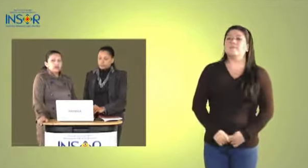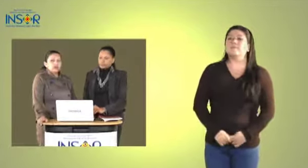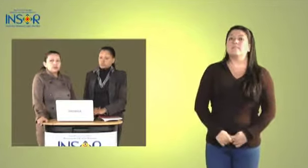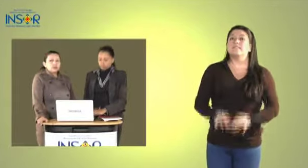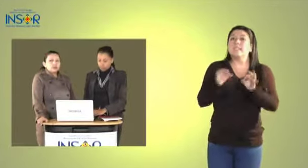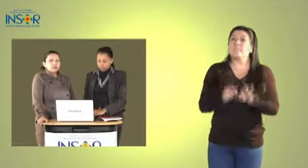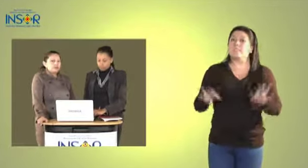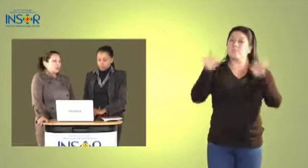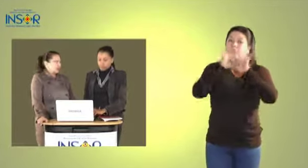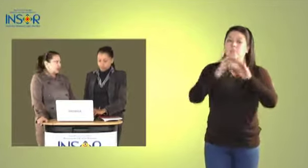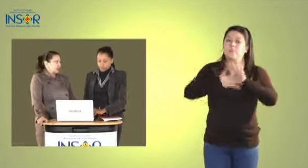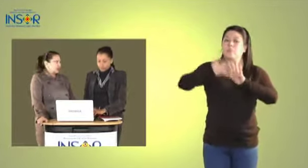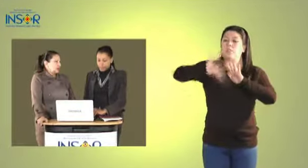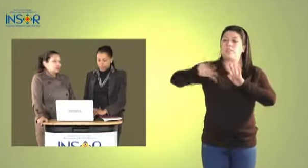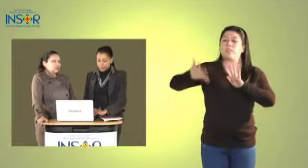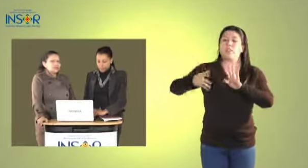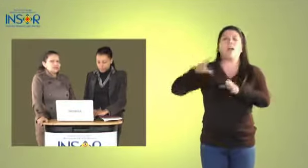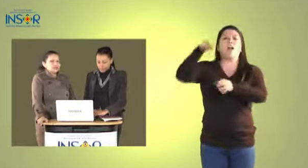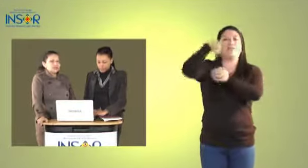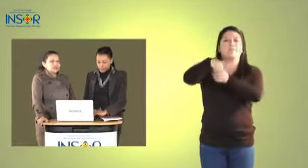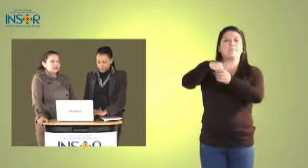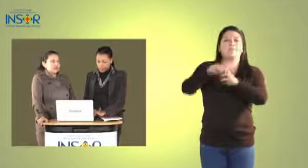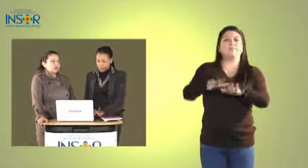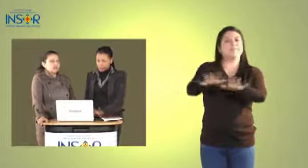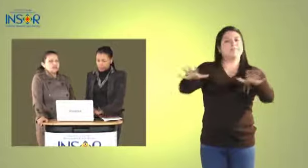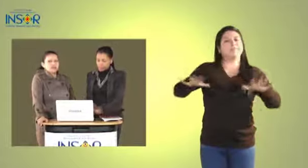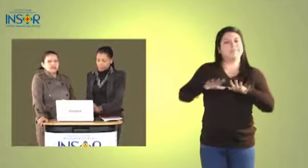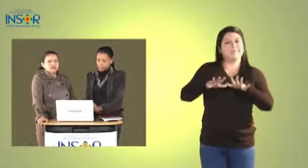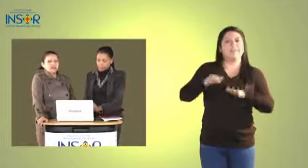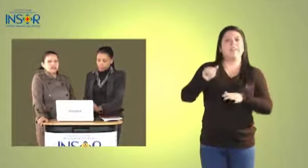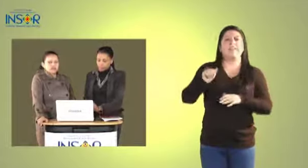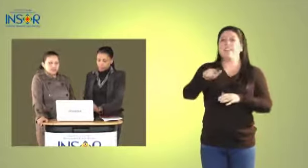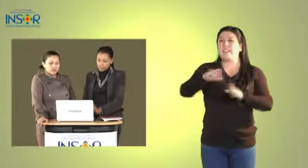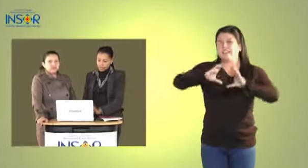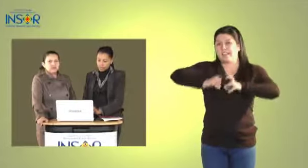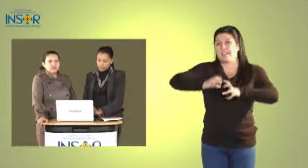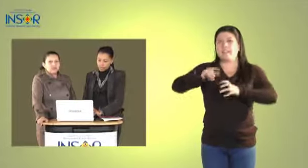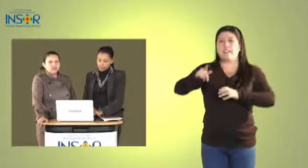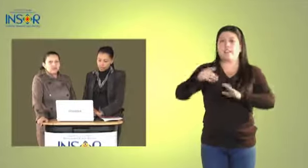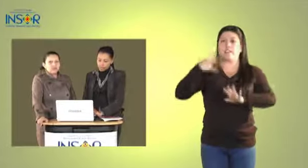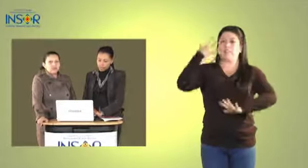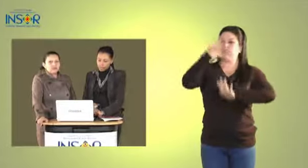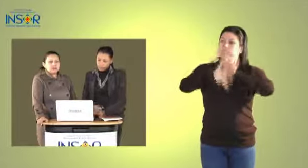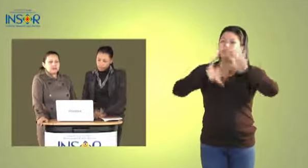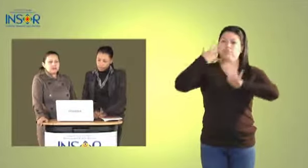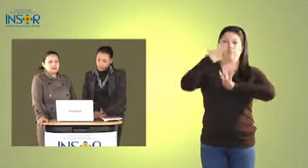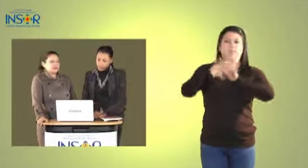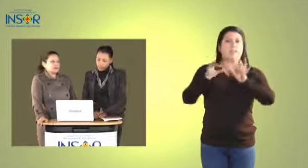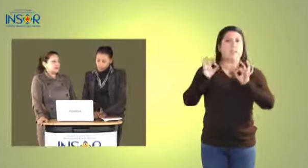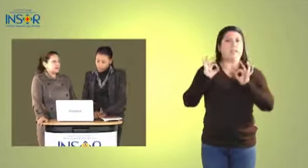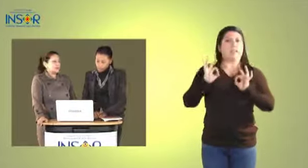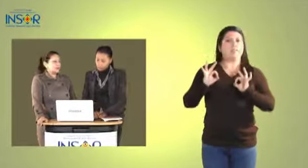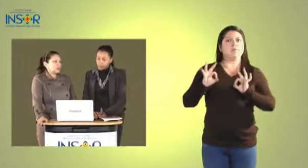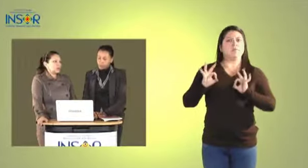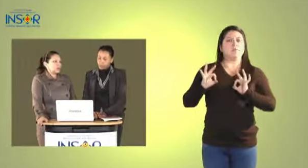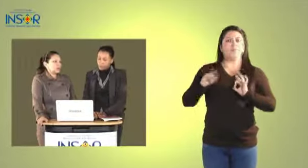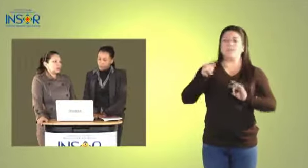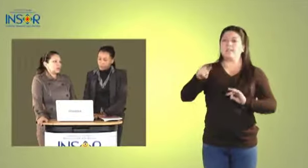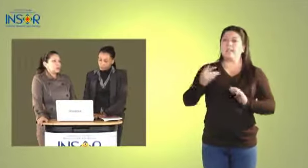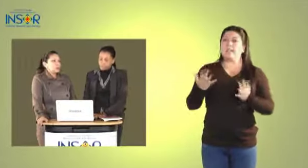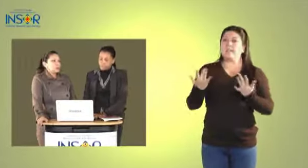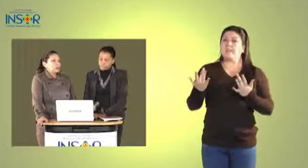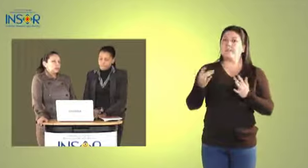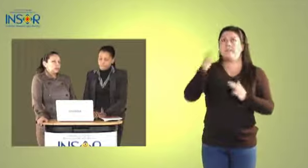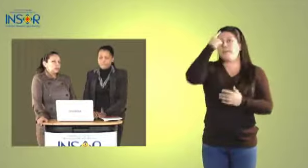del modelo lingüístico en el aula, porque él está haciendo una lengua de señas impecable. En lo que se espera el perfil es que él sea un